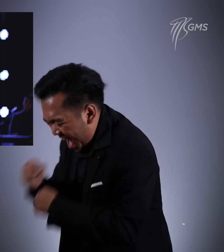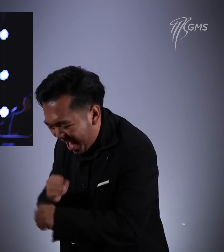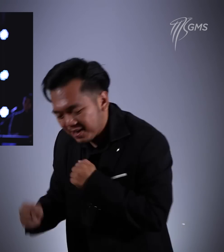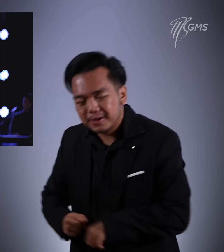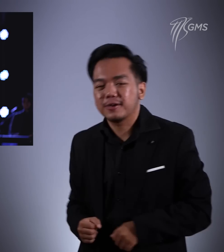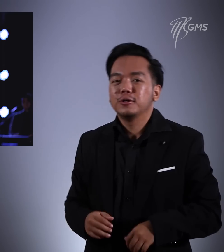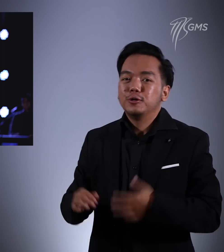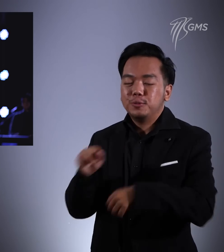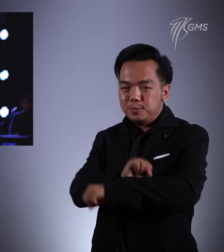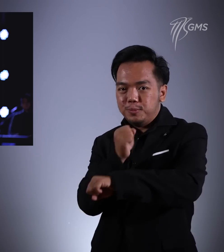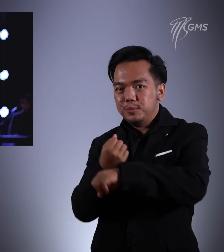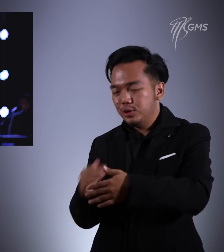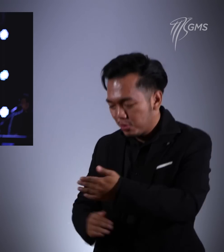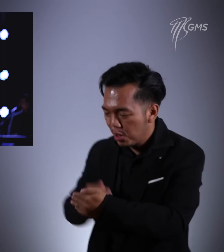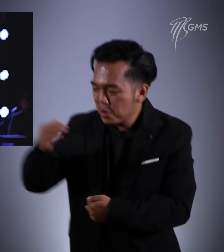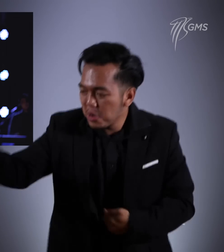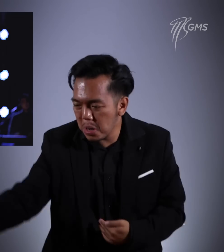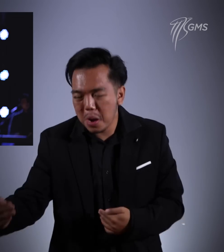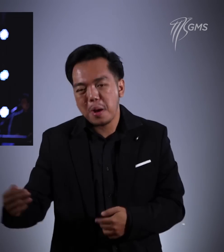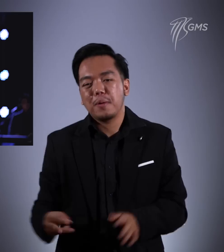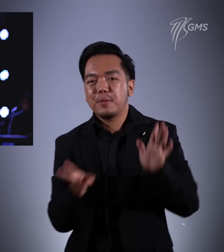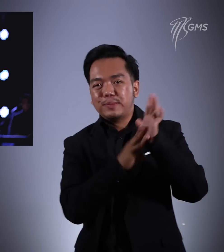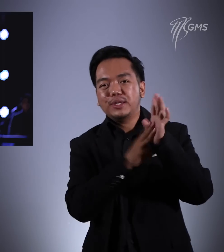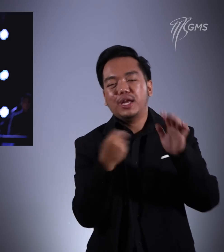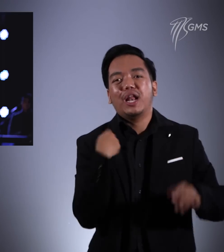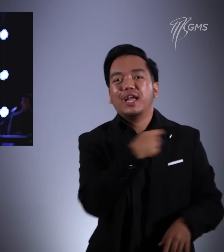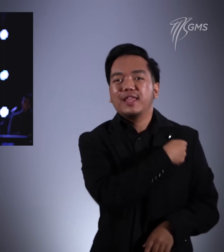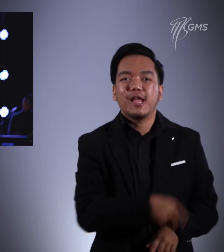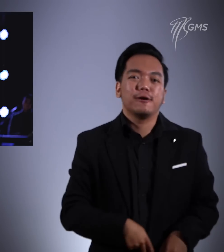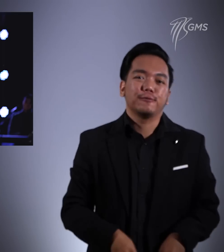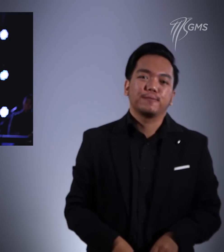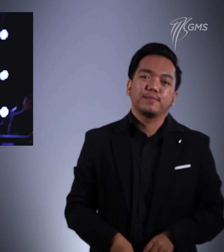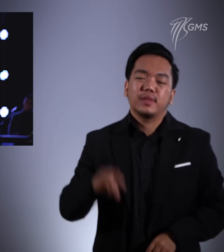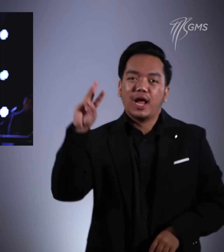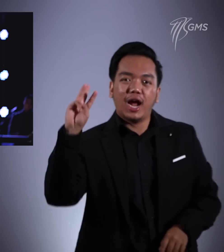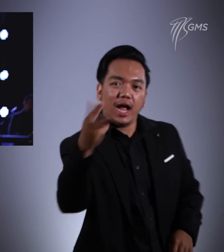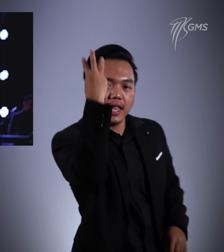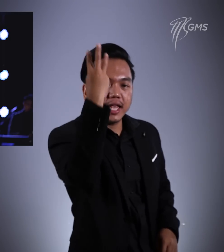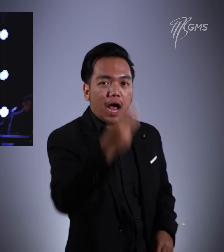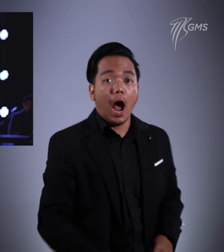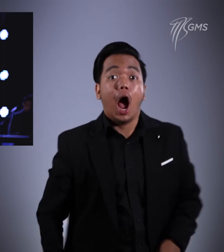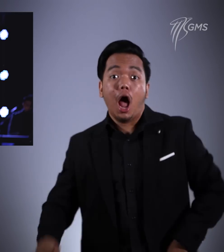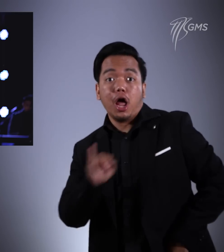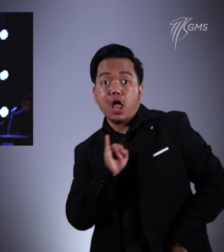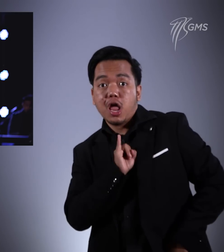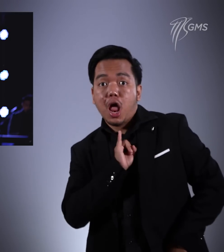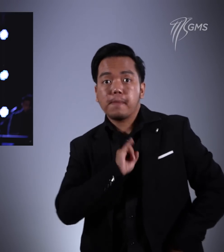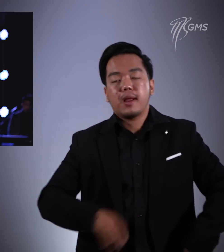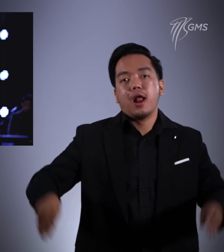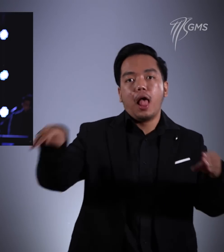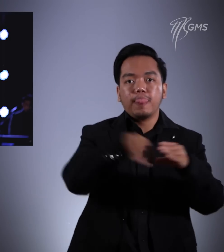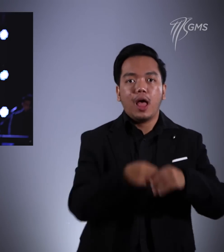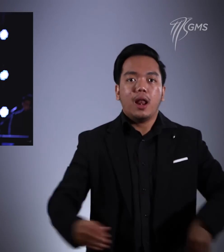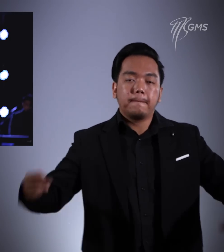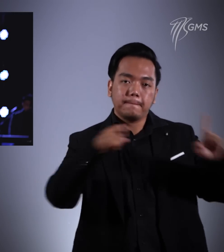seperti Elia mendahului Ahab. Ia membiarkan aku berjejak di bukit-bukitku. Yang ketiga, iman di dalam Kristus memberikan